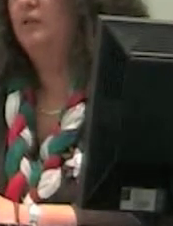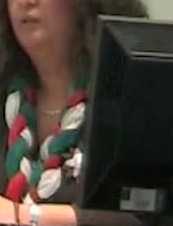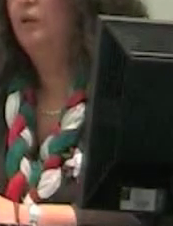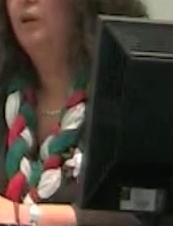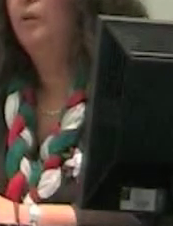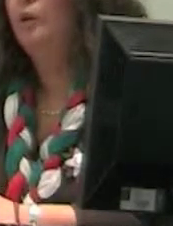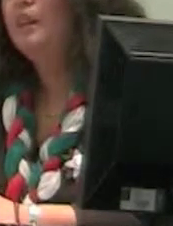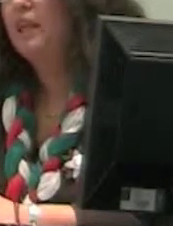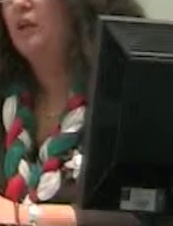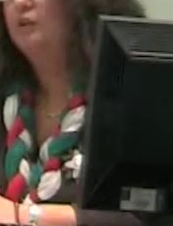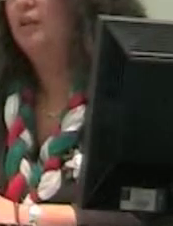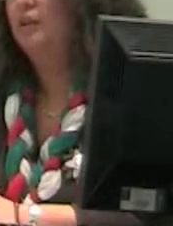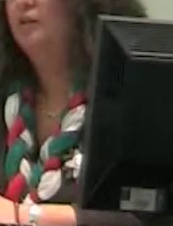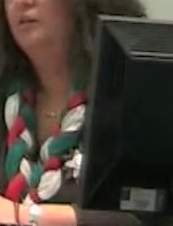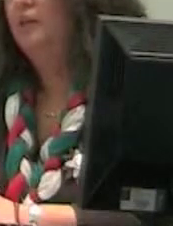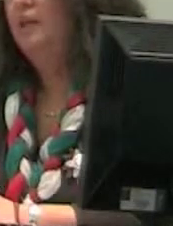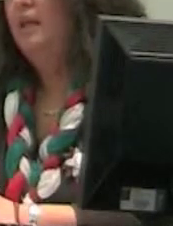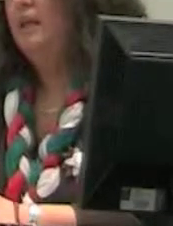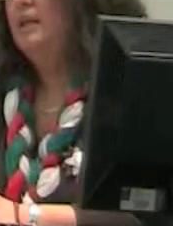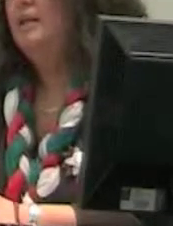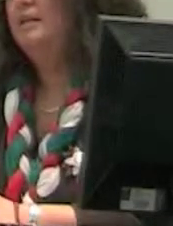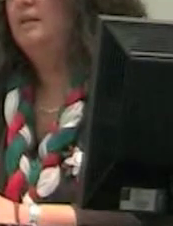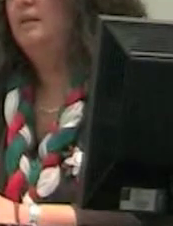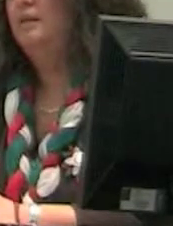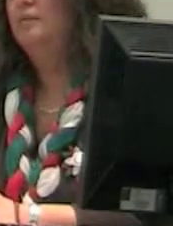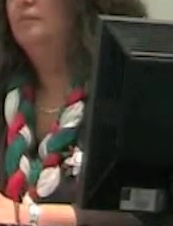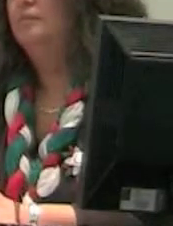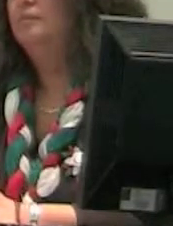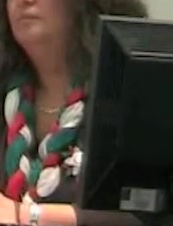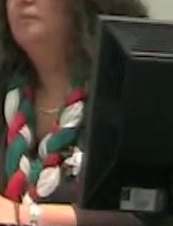están machacando, con la violencia que lo está haciendo y